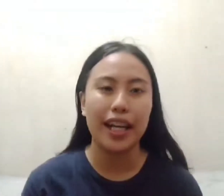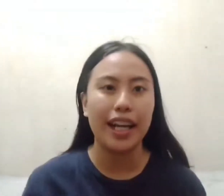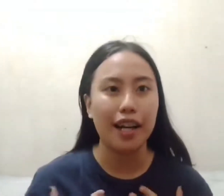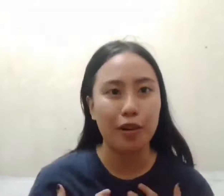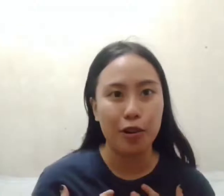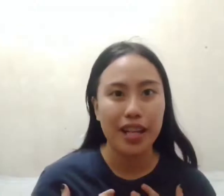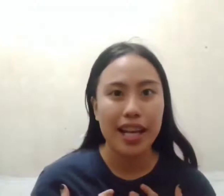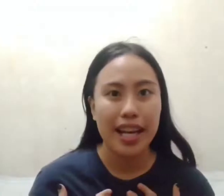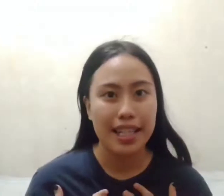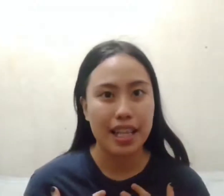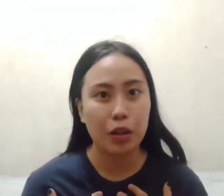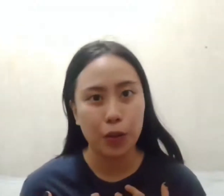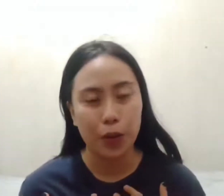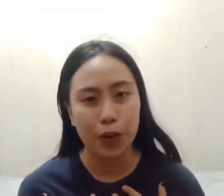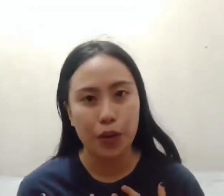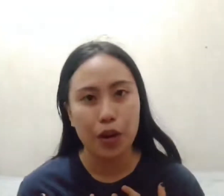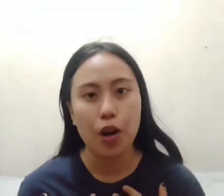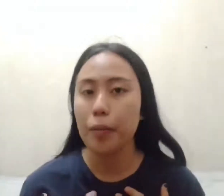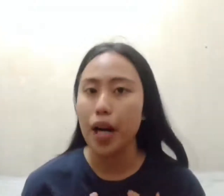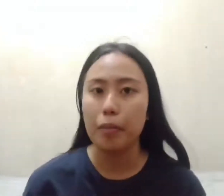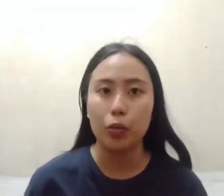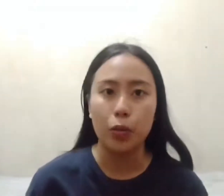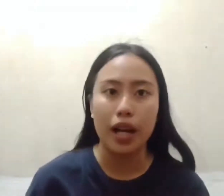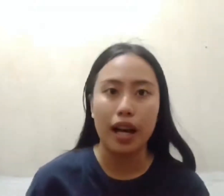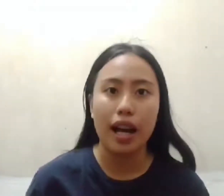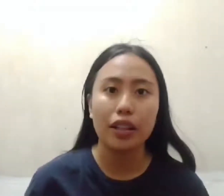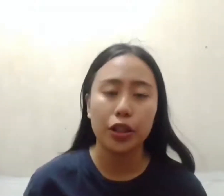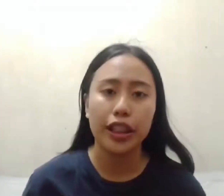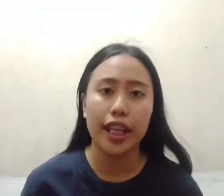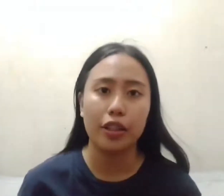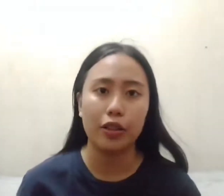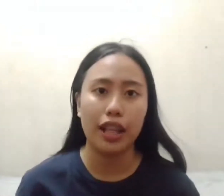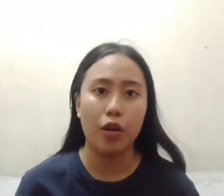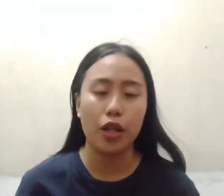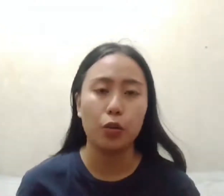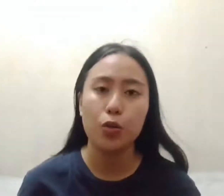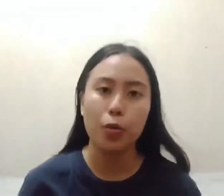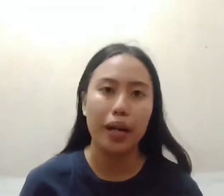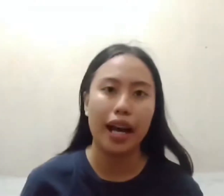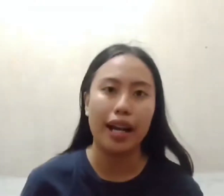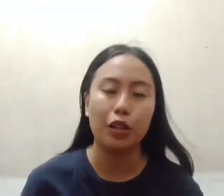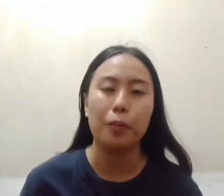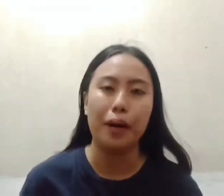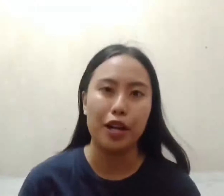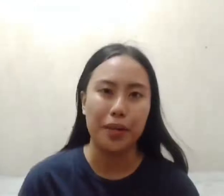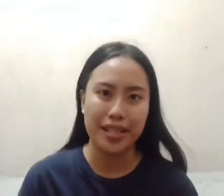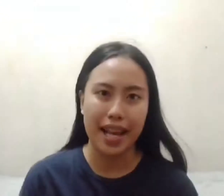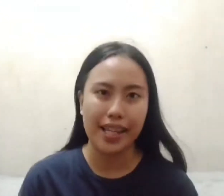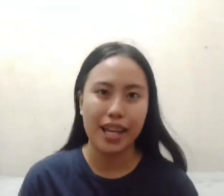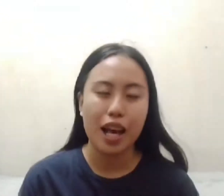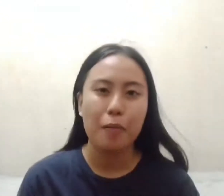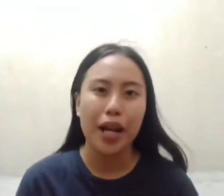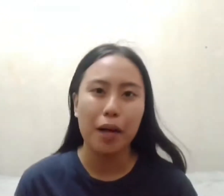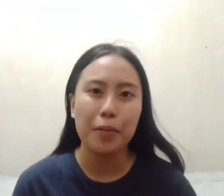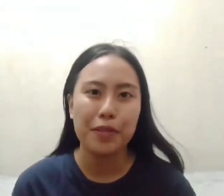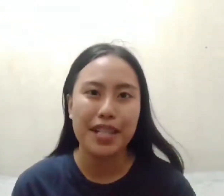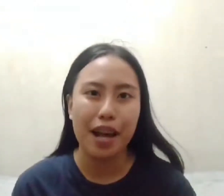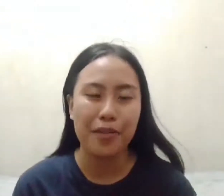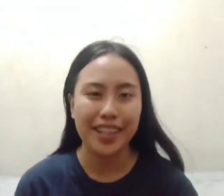matulungan na kagaya ko, isang guro, o mga magulang at ordinaryong tao na gustong mag-aral kung paano mag-sign. Marami pong